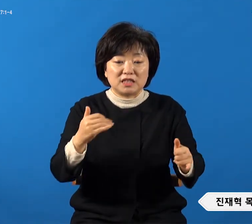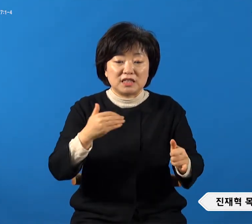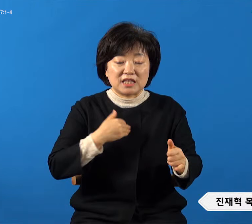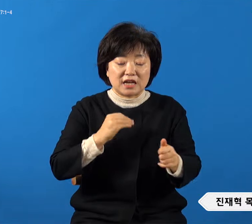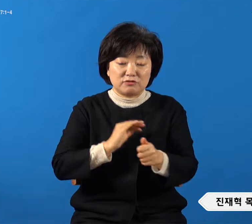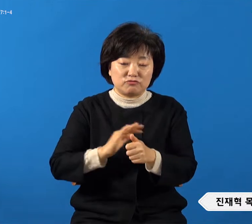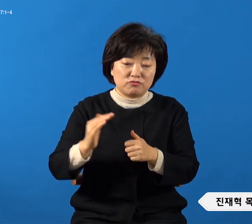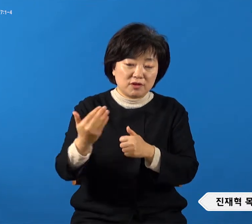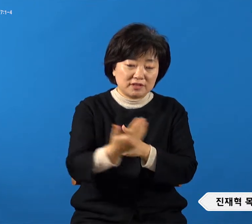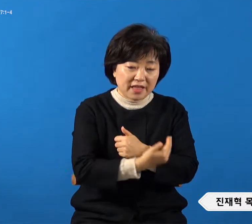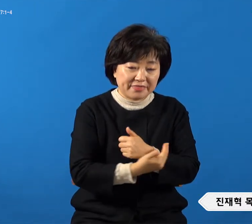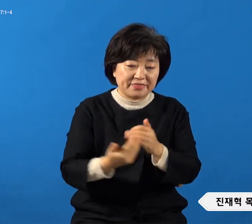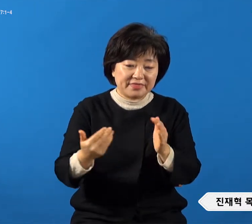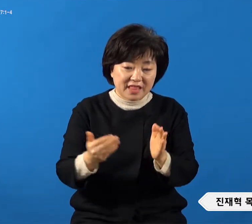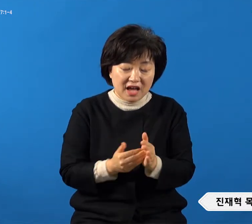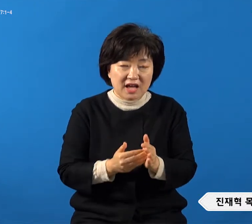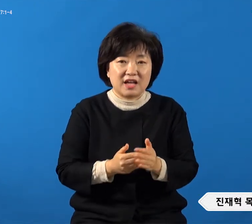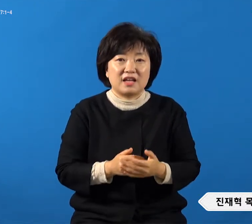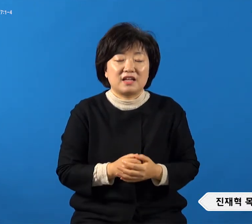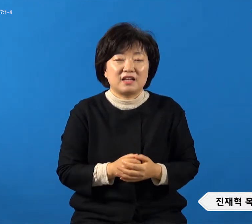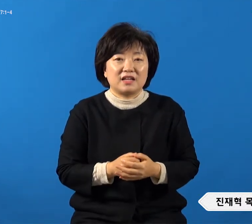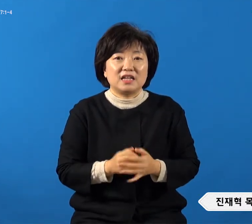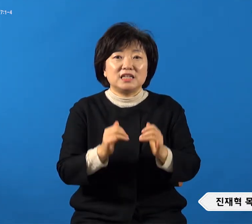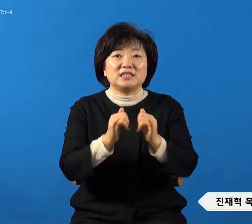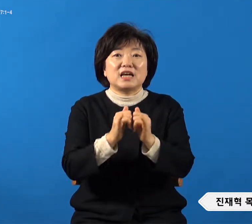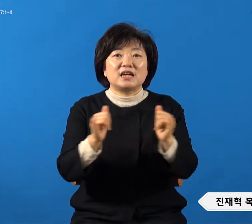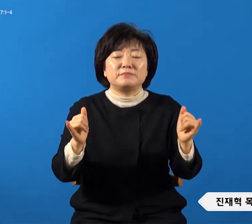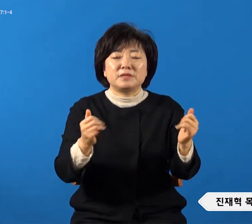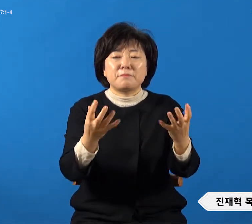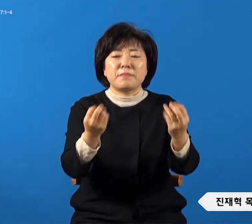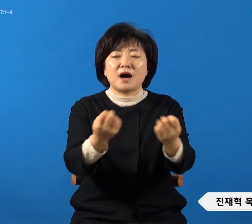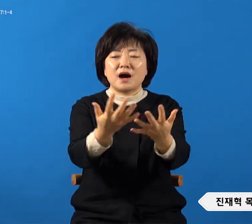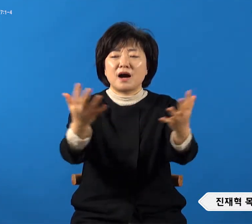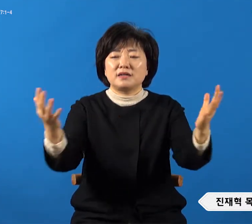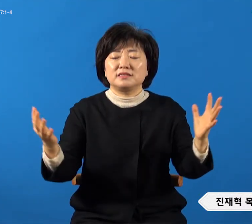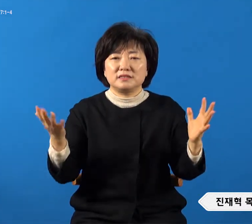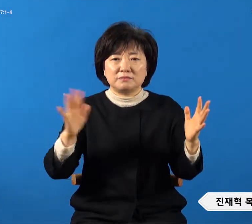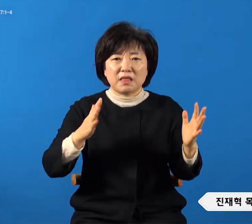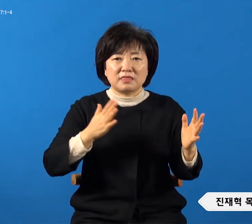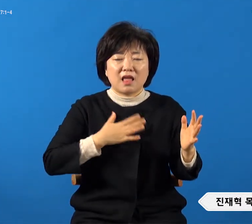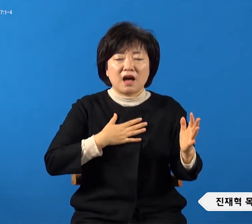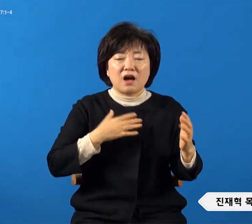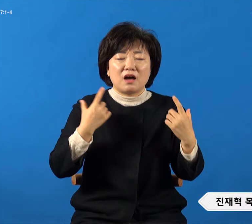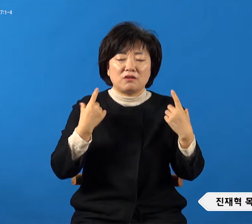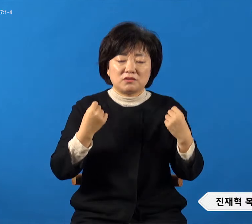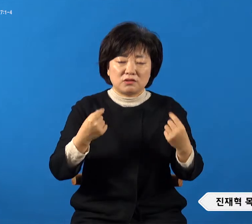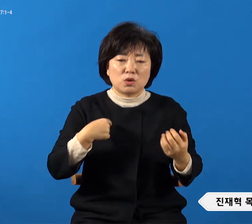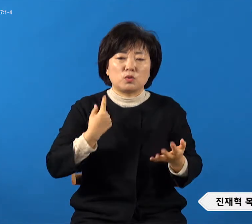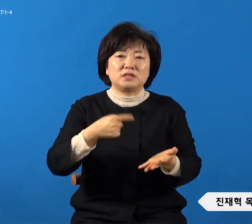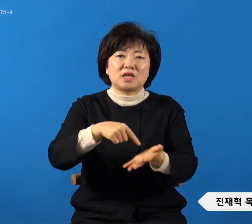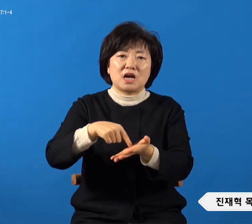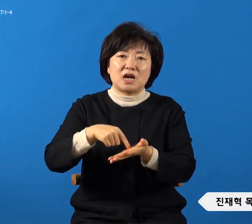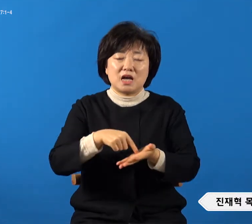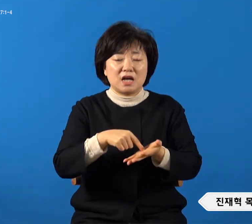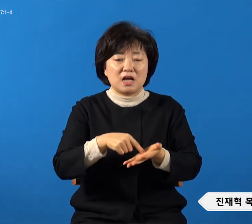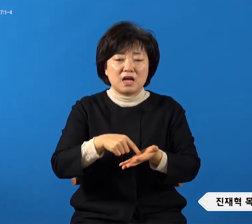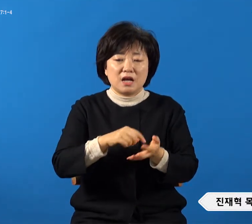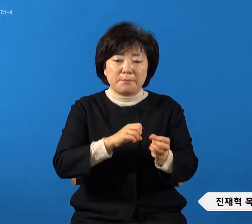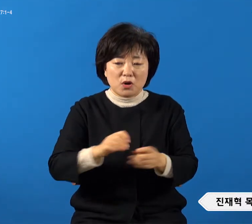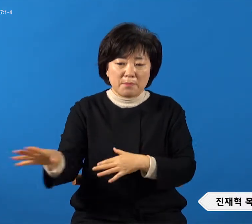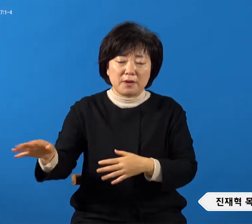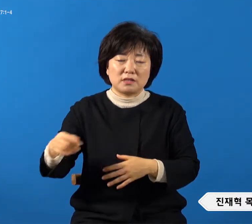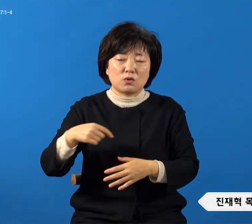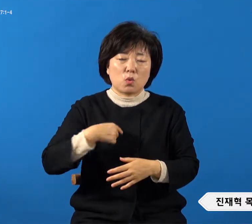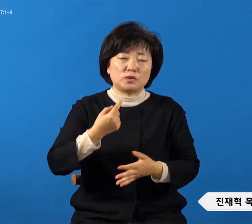나를 둘러쌌다라고 이야기합니다. 사람들은 많이 있지만 여전히 나는 혼자입니다. 버림받았고